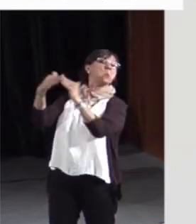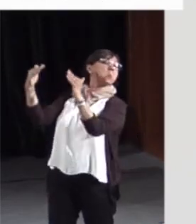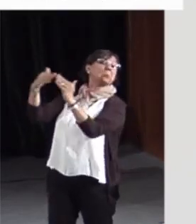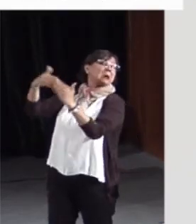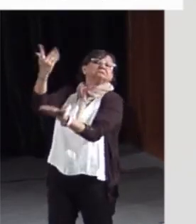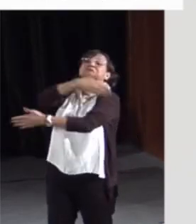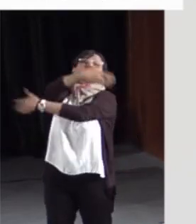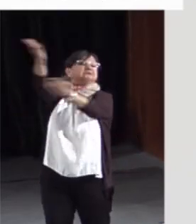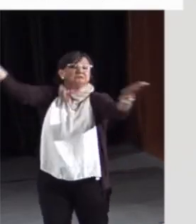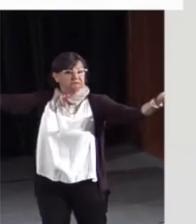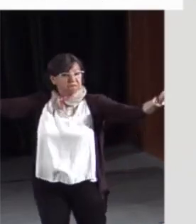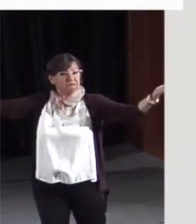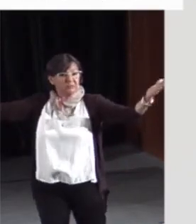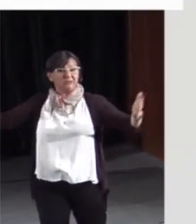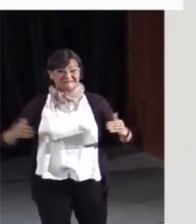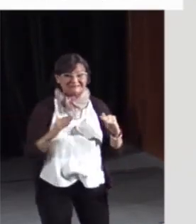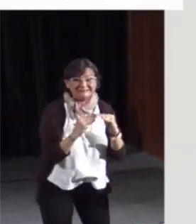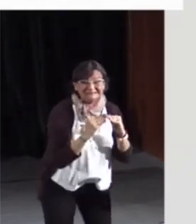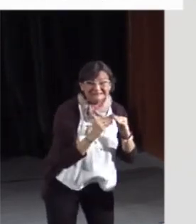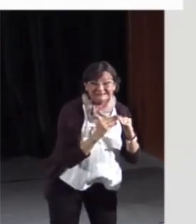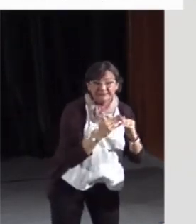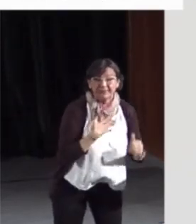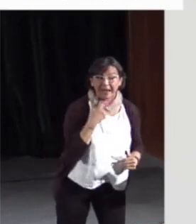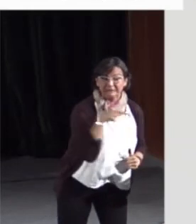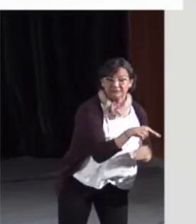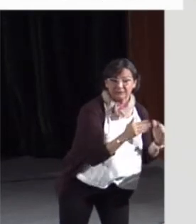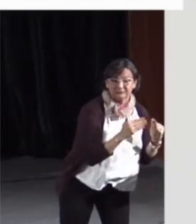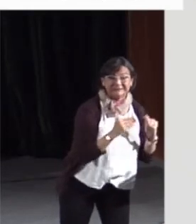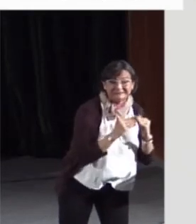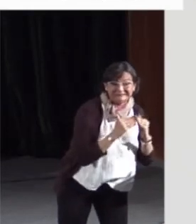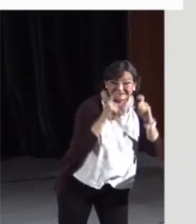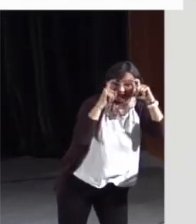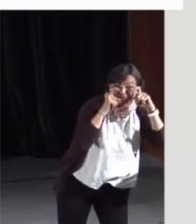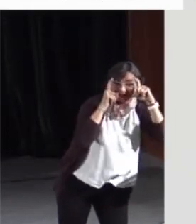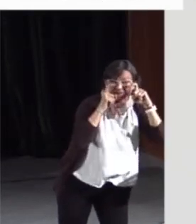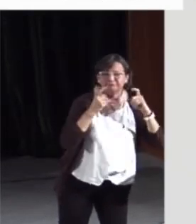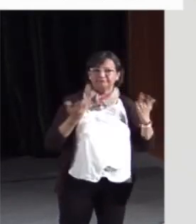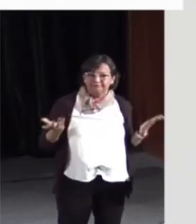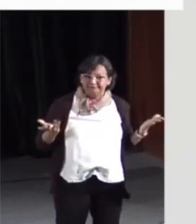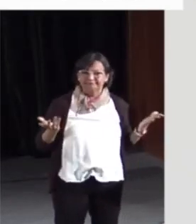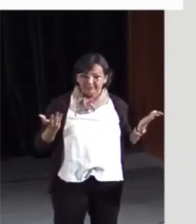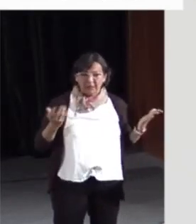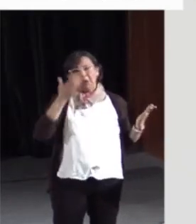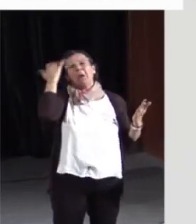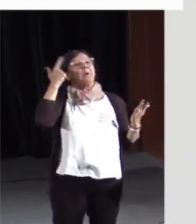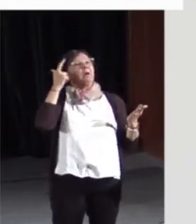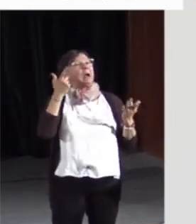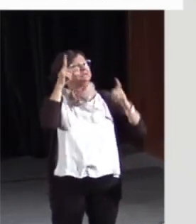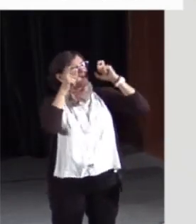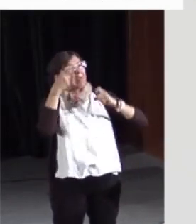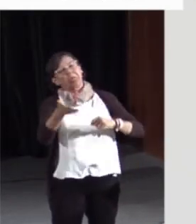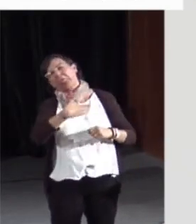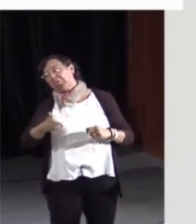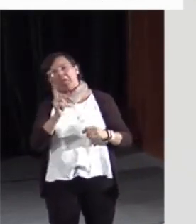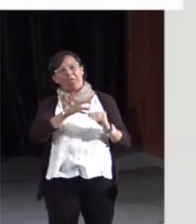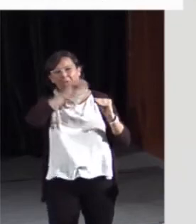una casa, también lo haces, lo expresas con la expresión facial. Esta